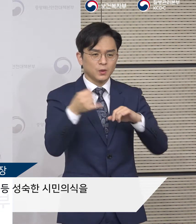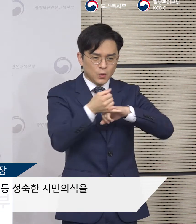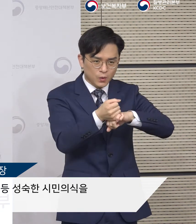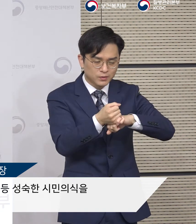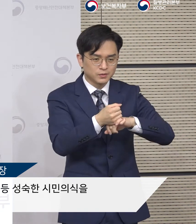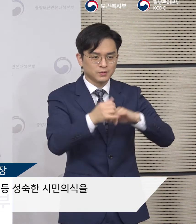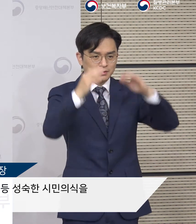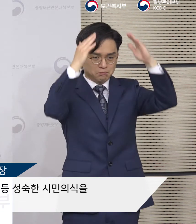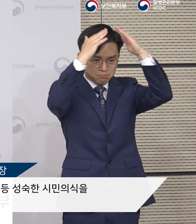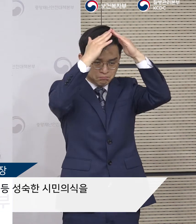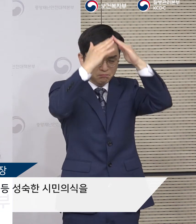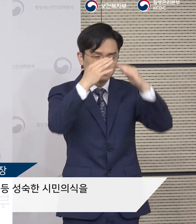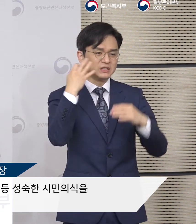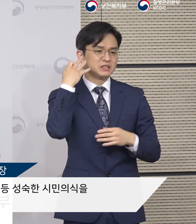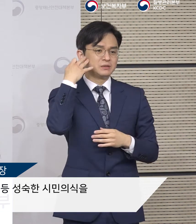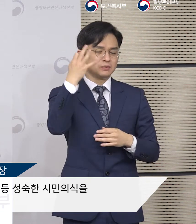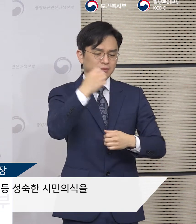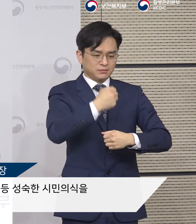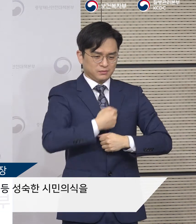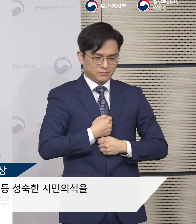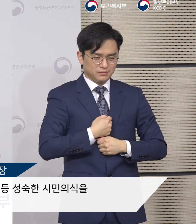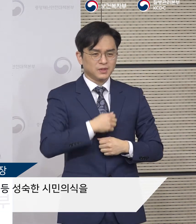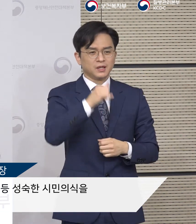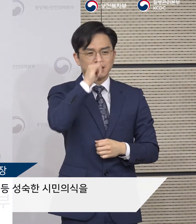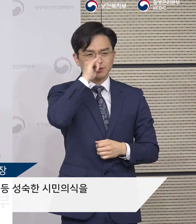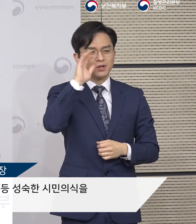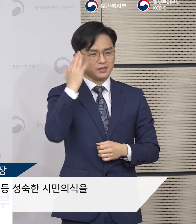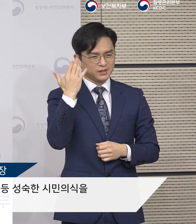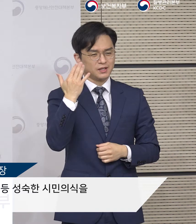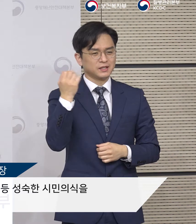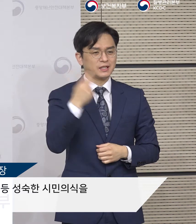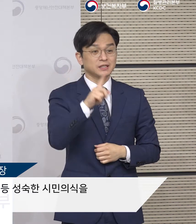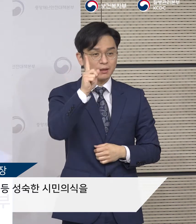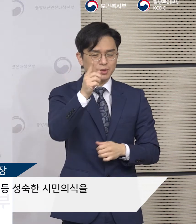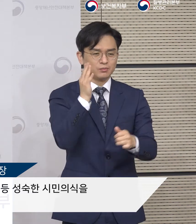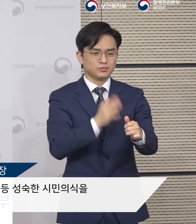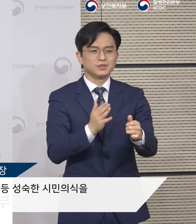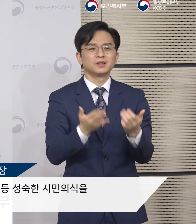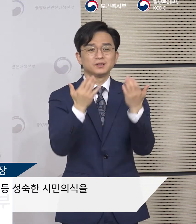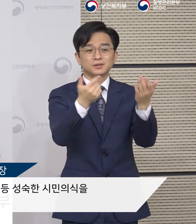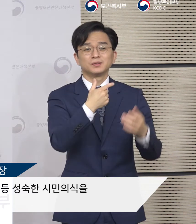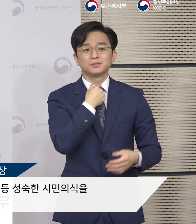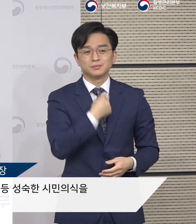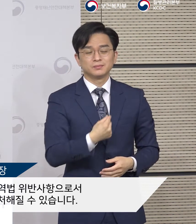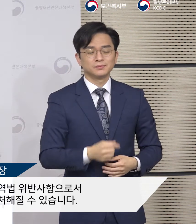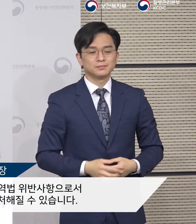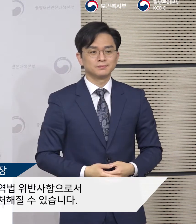등 성숙한 시민의식을 보여주실 것을 거듭 당부드립니다.